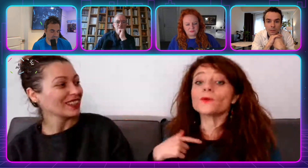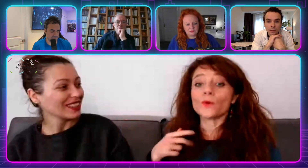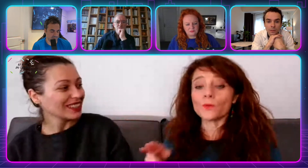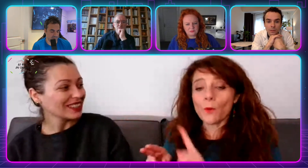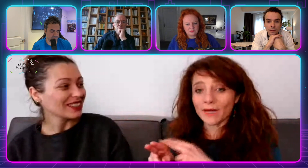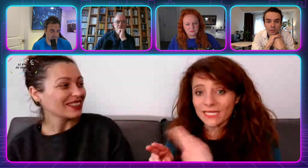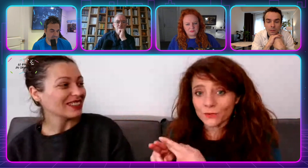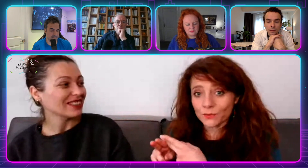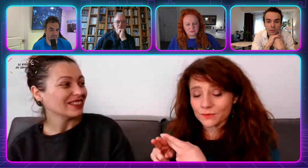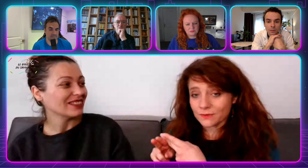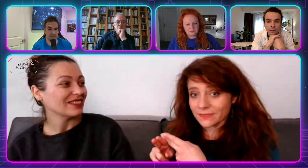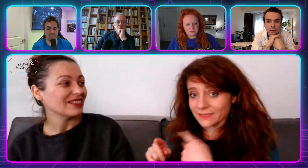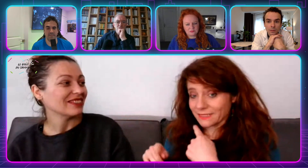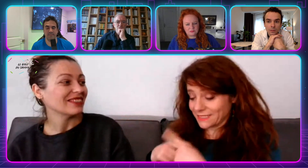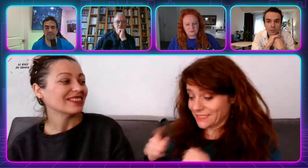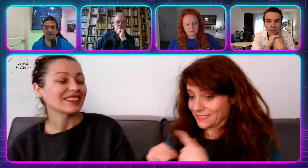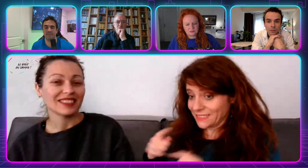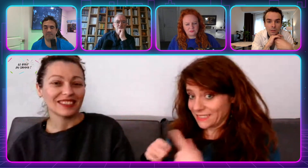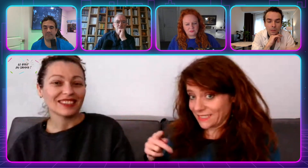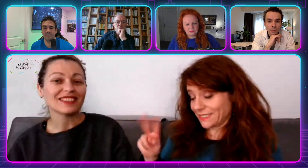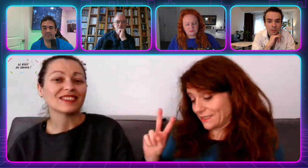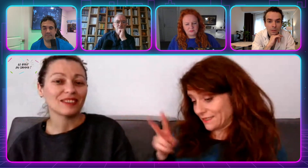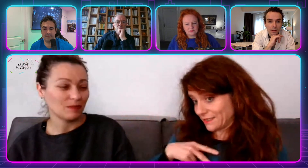bonjour. Donc mon prénom,